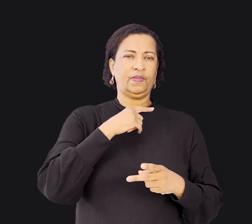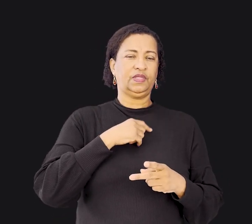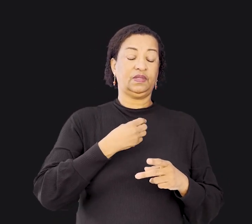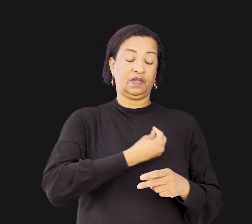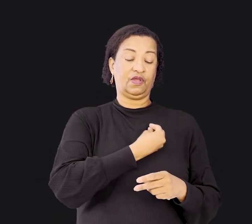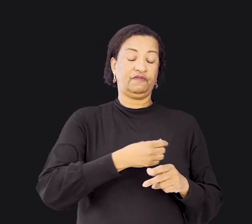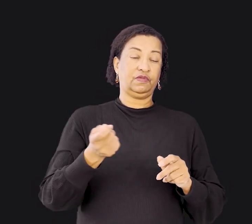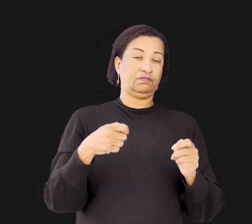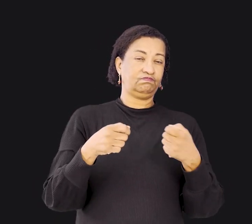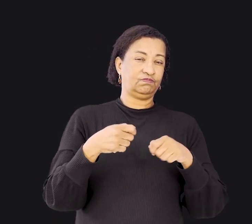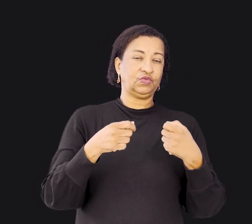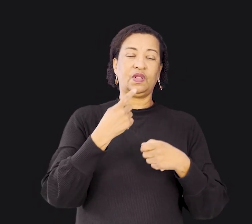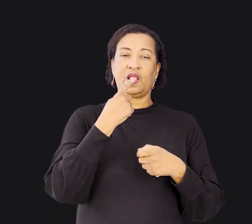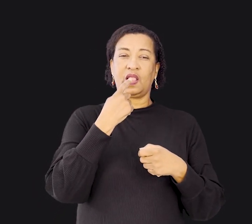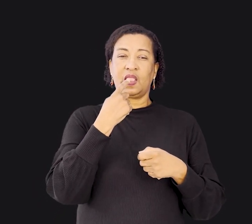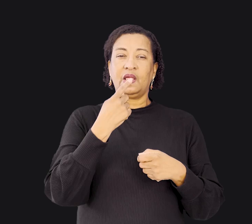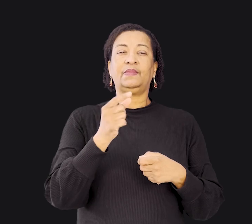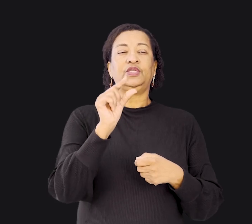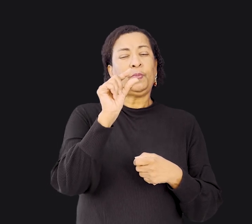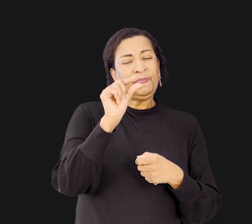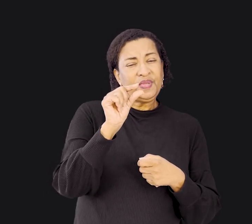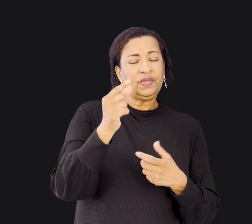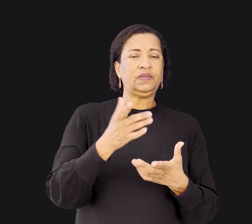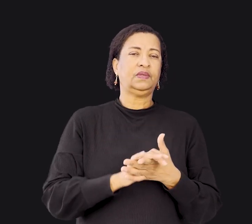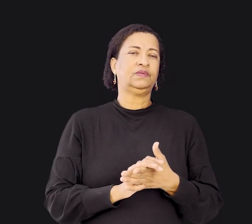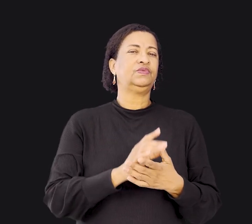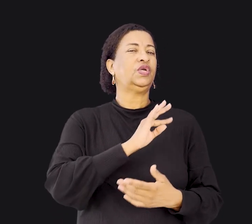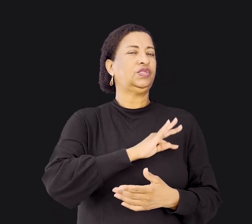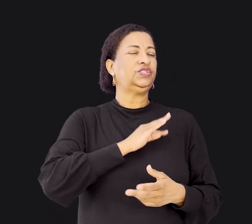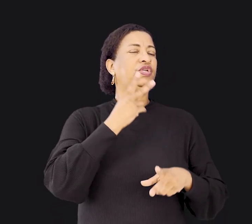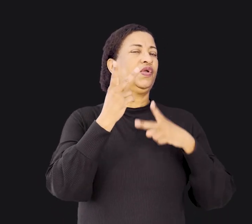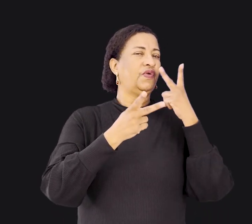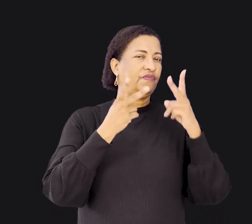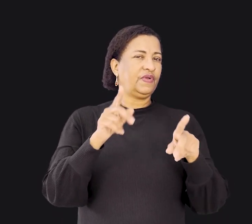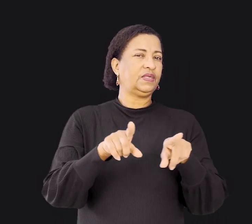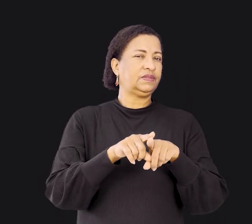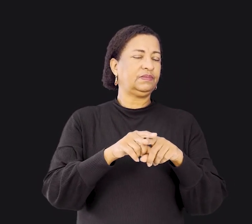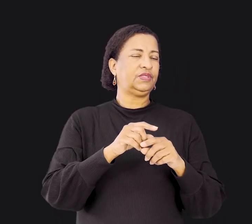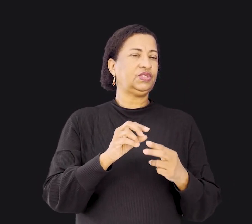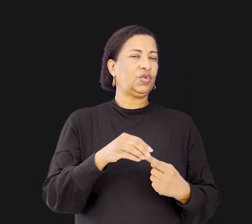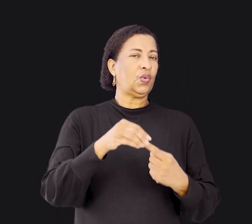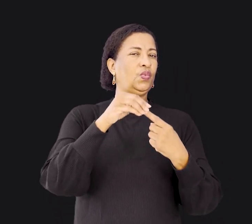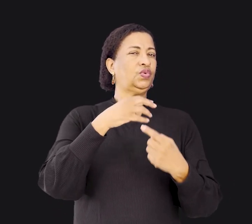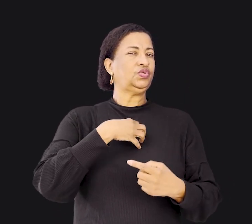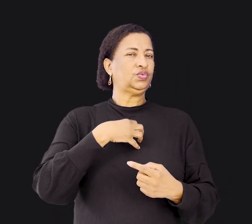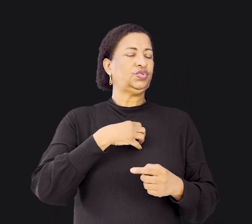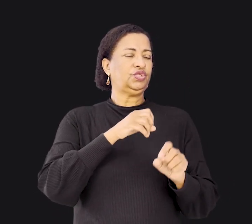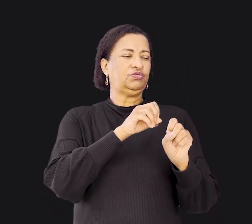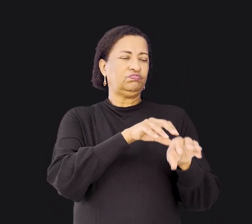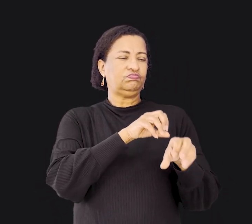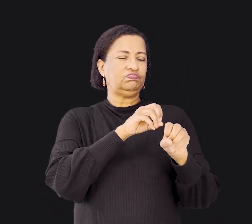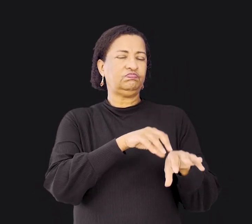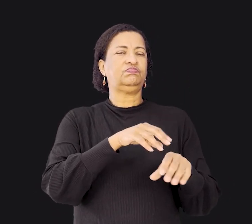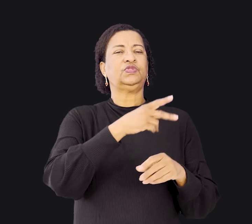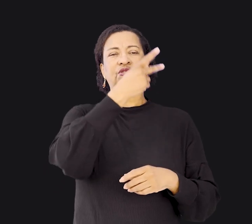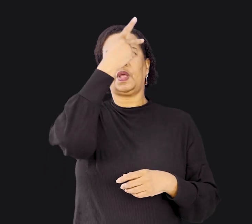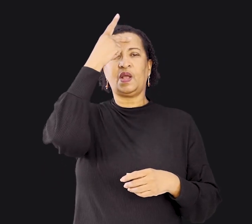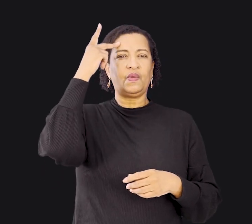pela língua, um órgão tão pequeno. Tiago ainda acrescenta que a única maneira de disciplinar alguém é conseguindo disciplinar